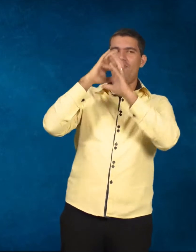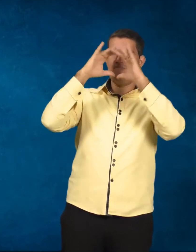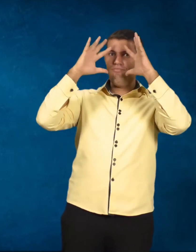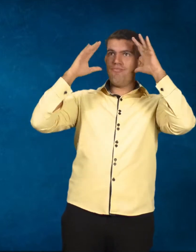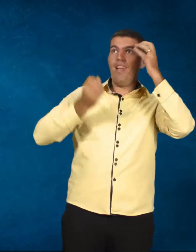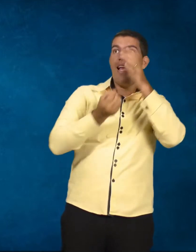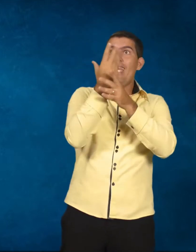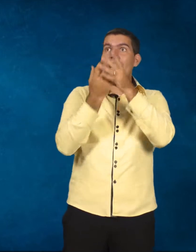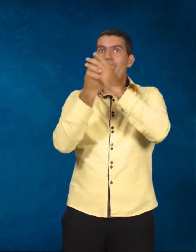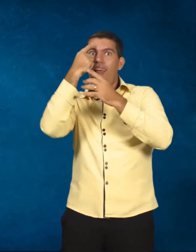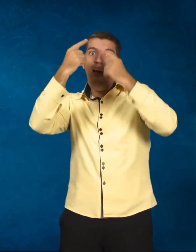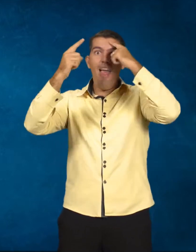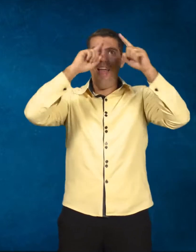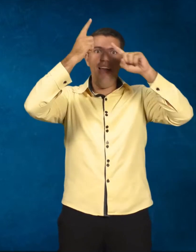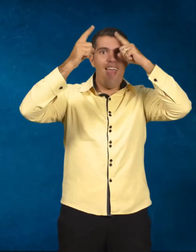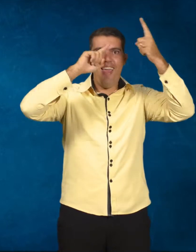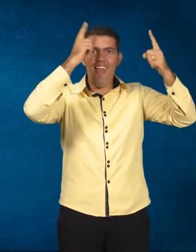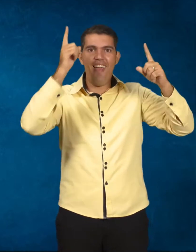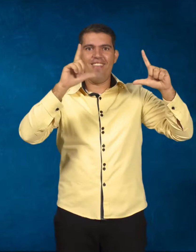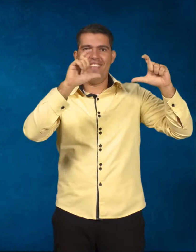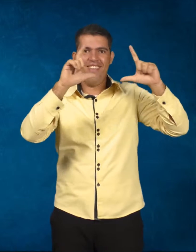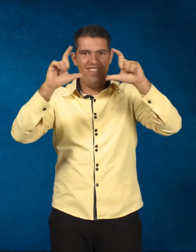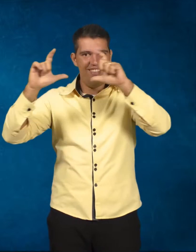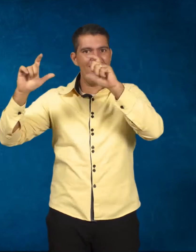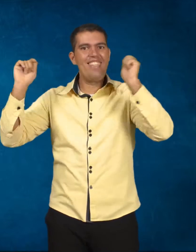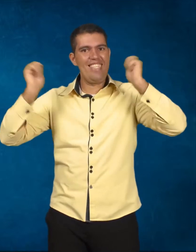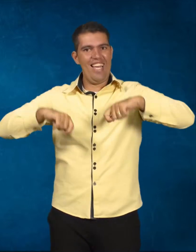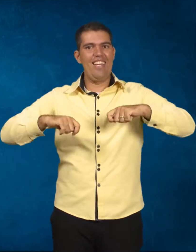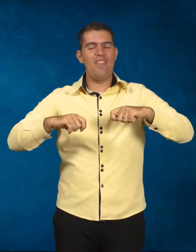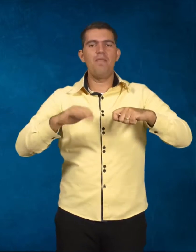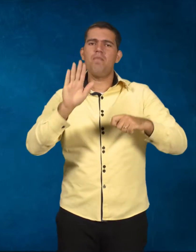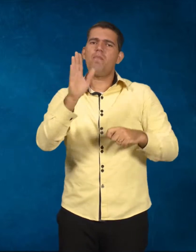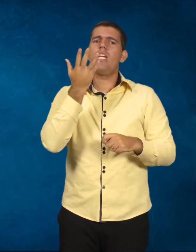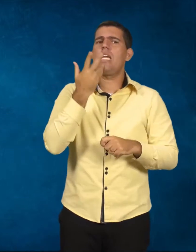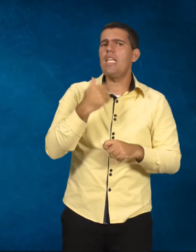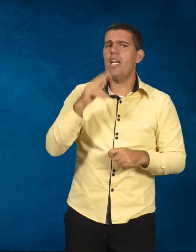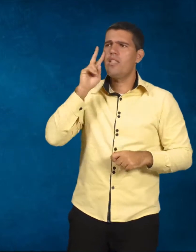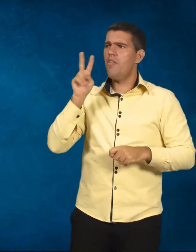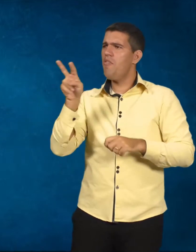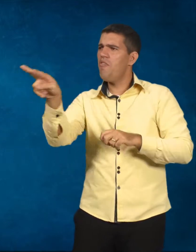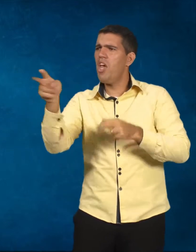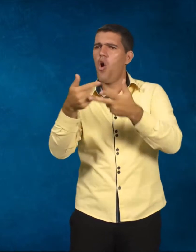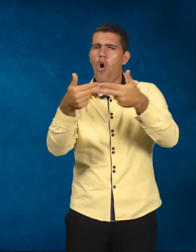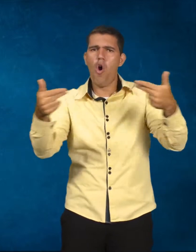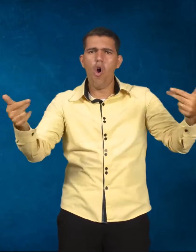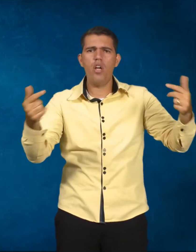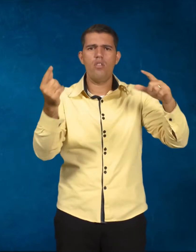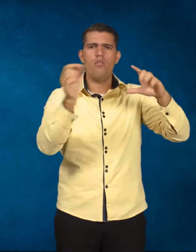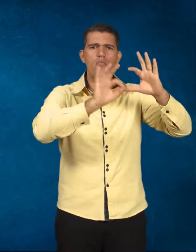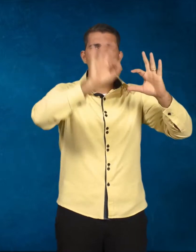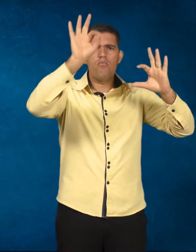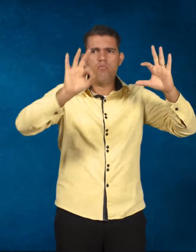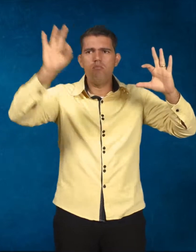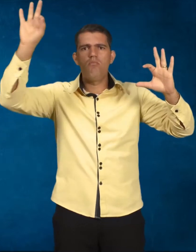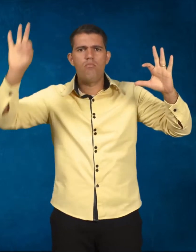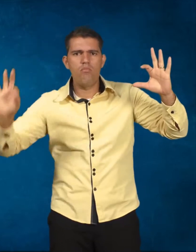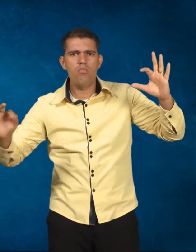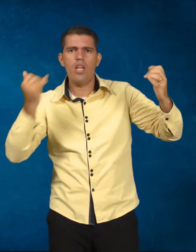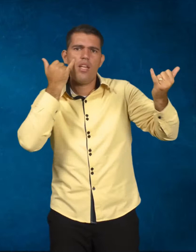ícones. Nesse estágio, a criança já consegue entender diagramas e gráficos, recebendo informação